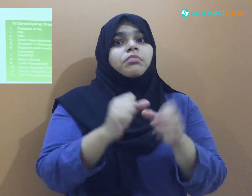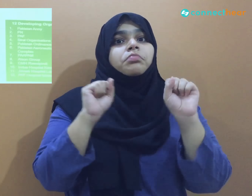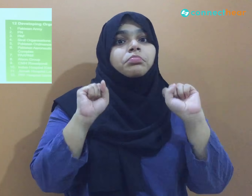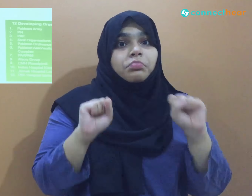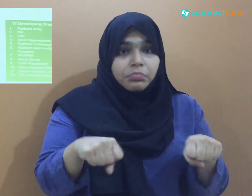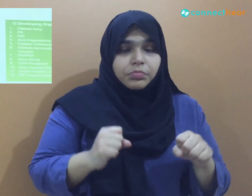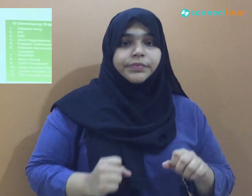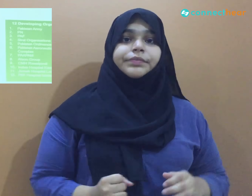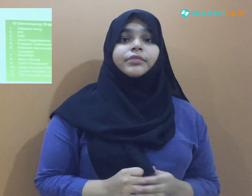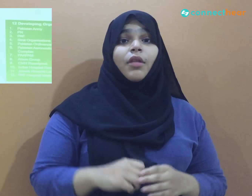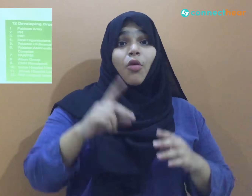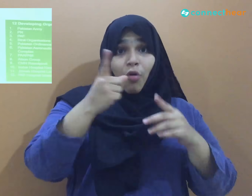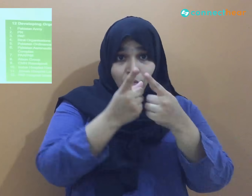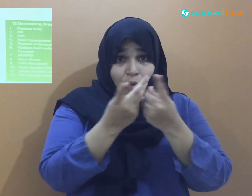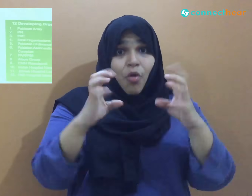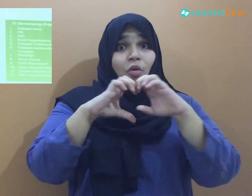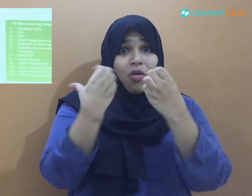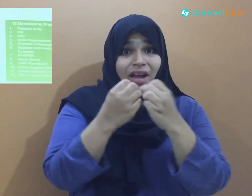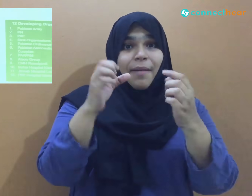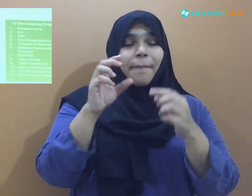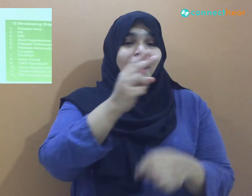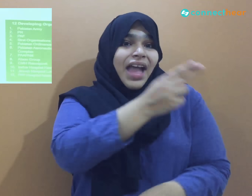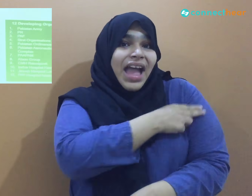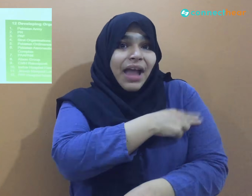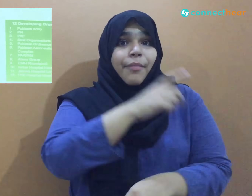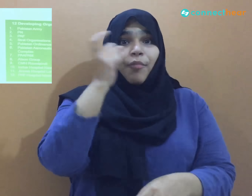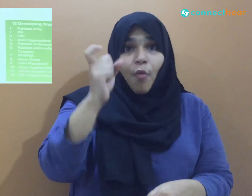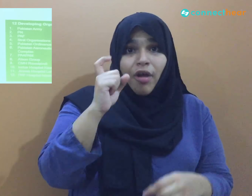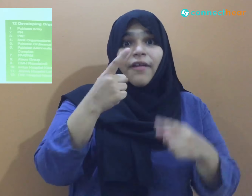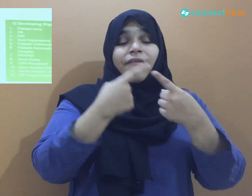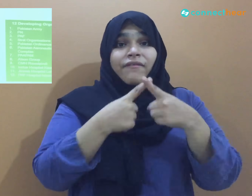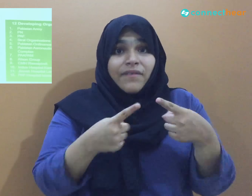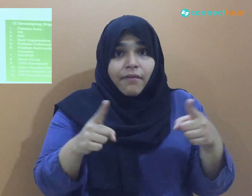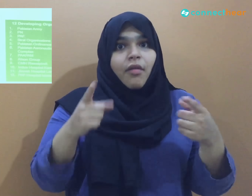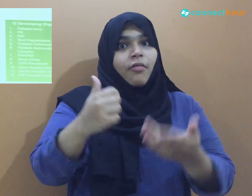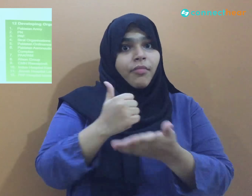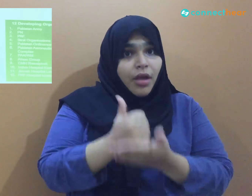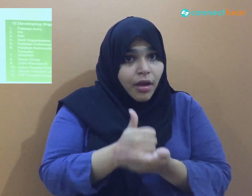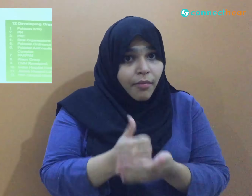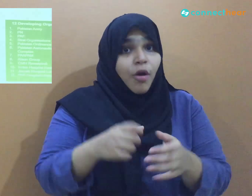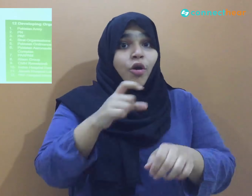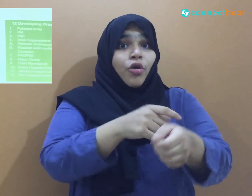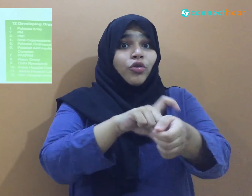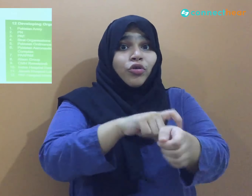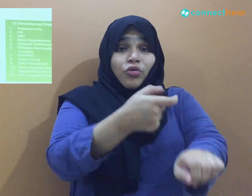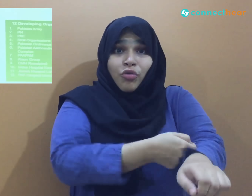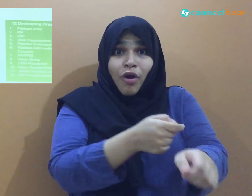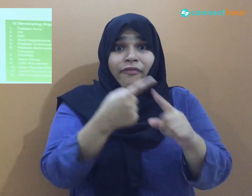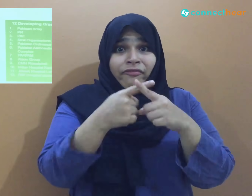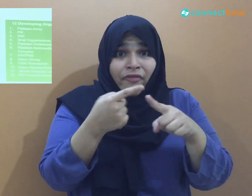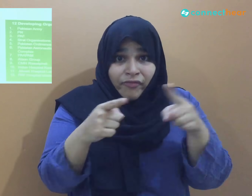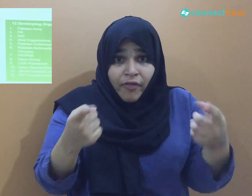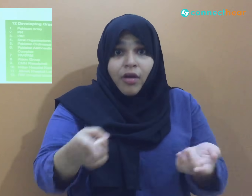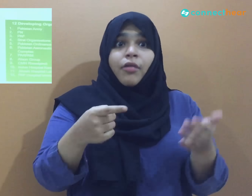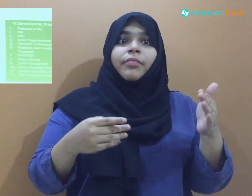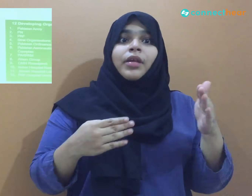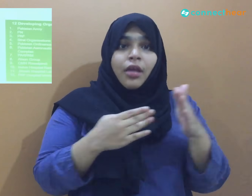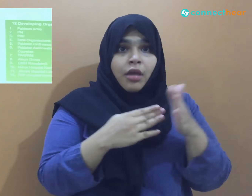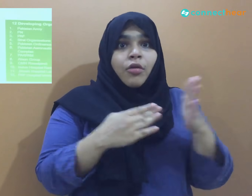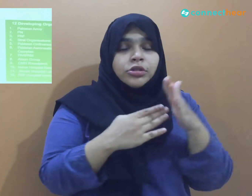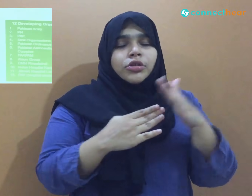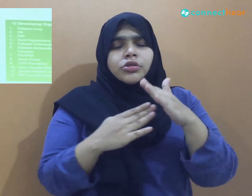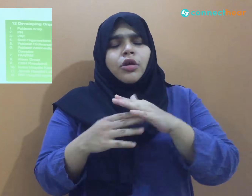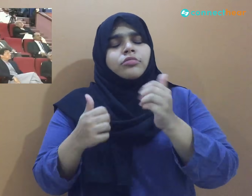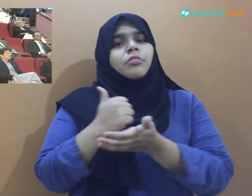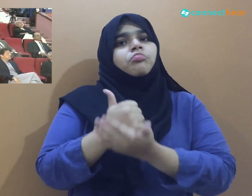جو ڈیولپنگ آرگنائزیشنز ہیں پاکستان آرمی نے, PN نے, PFF نے, ڈاکٹر زبیدہ جلال صاحبہ کی منسٹری سر بہت آؤٹ